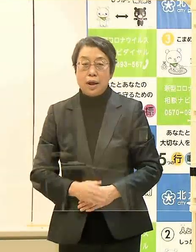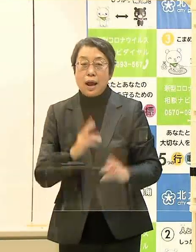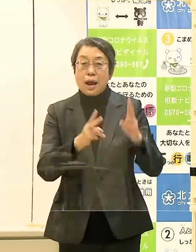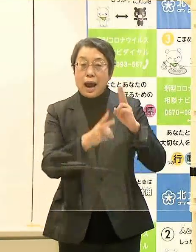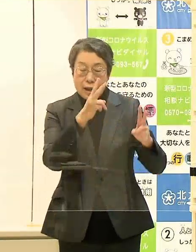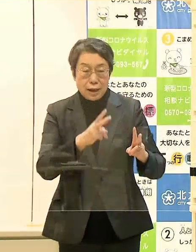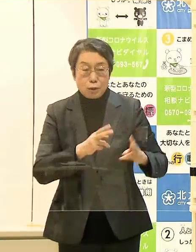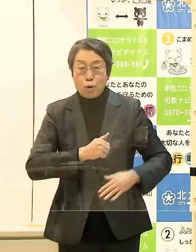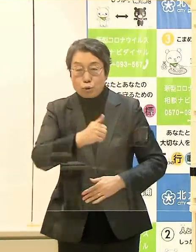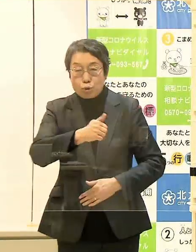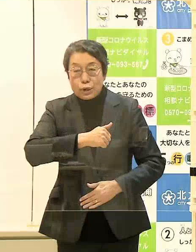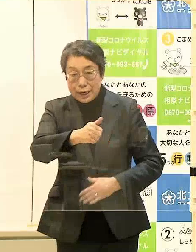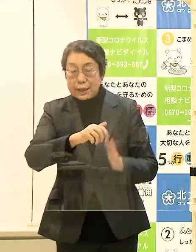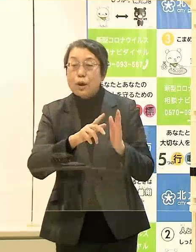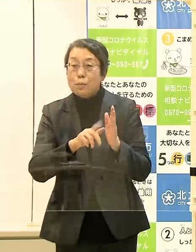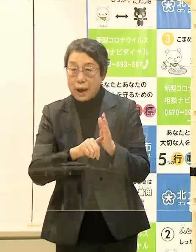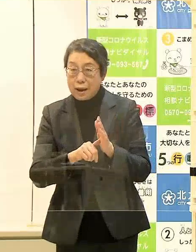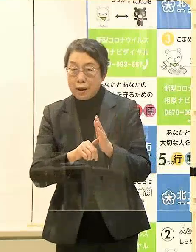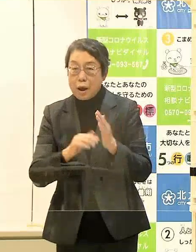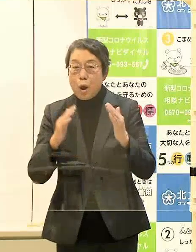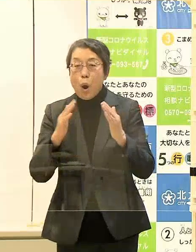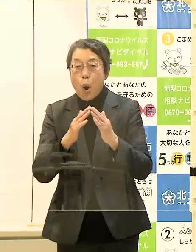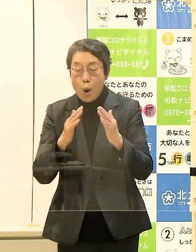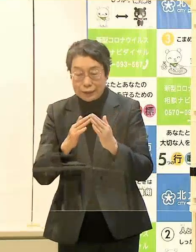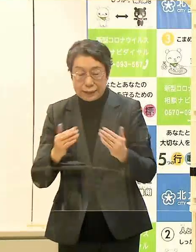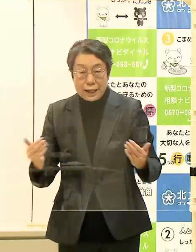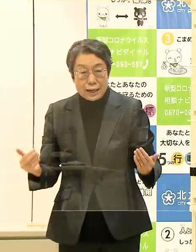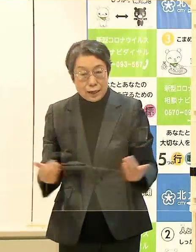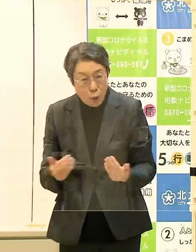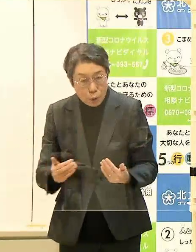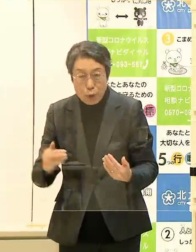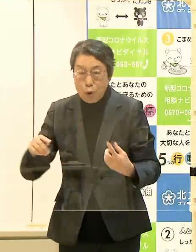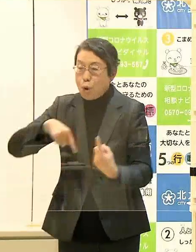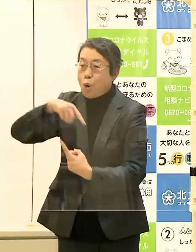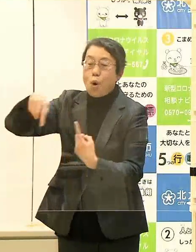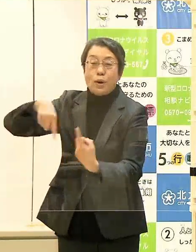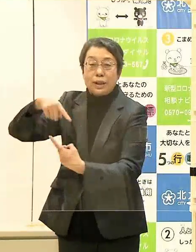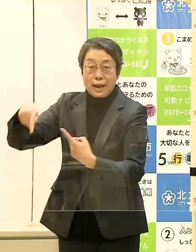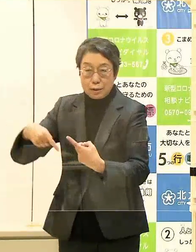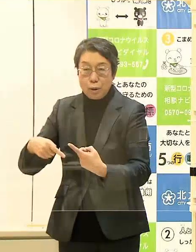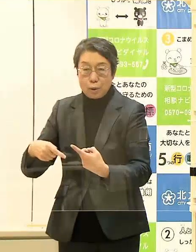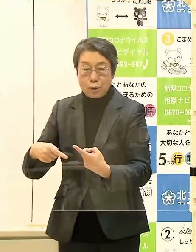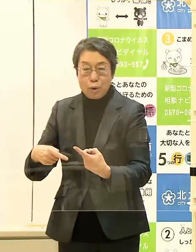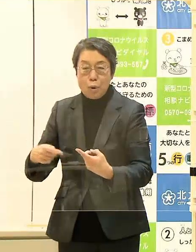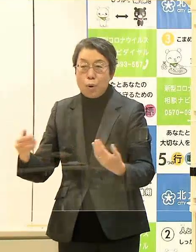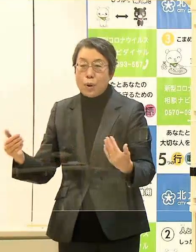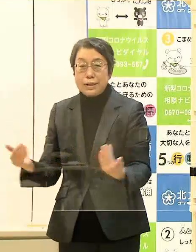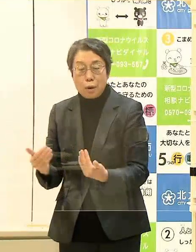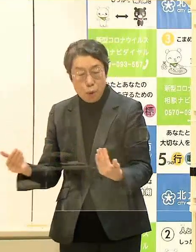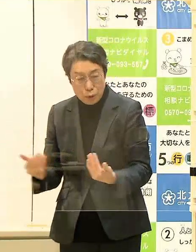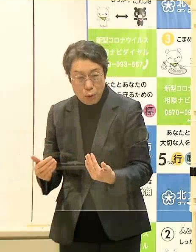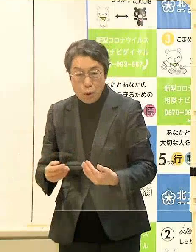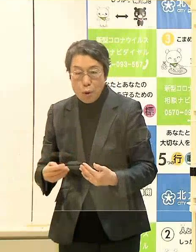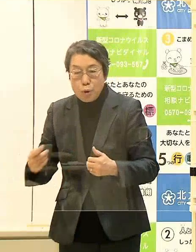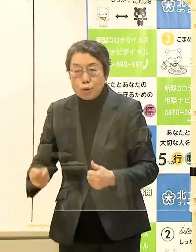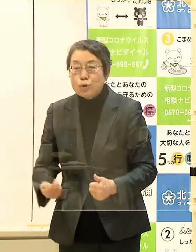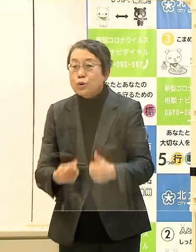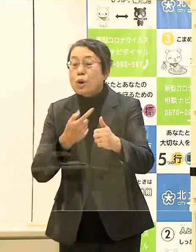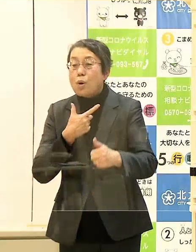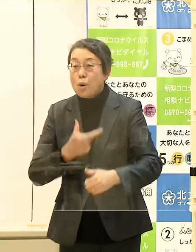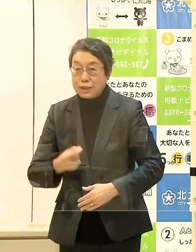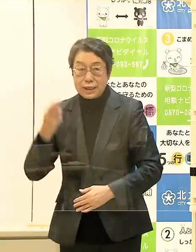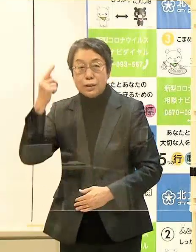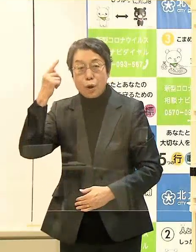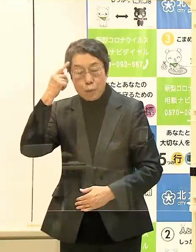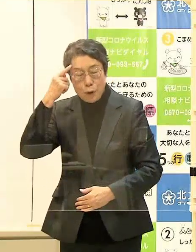出勤等につきましては在宅勤務ローテーション勤務などを推進していただきたいと考えます以上の事を